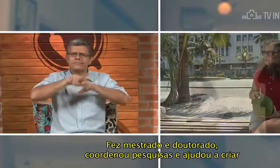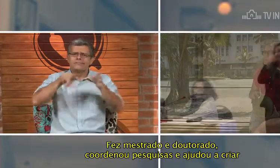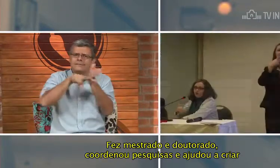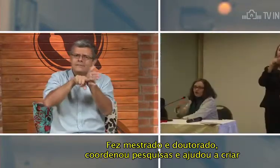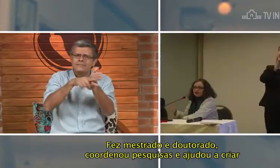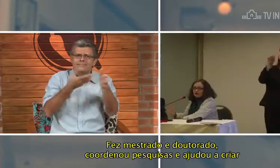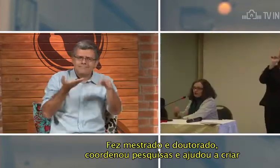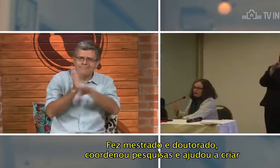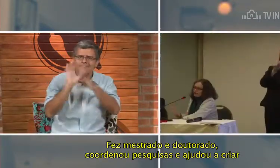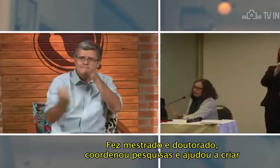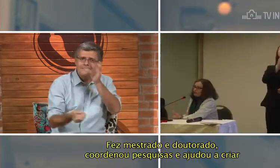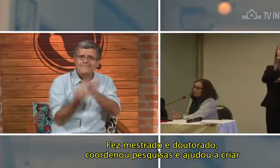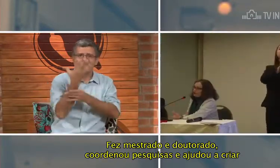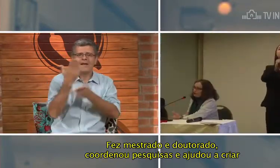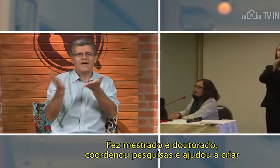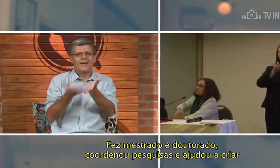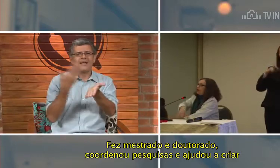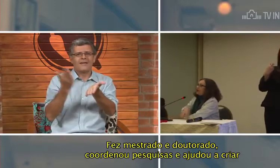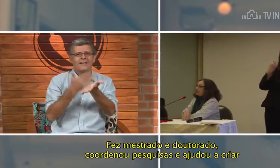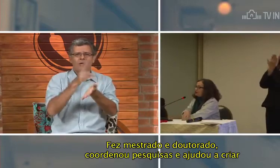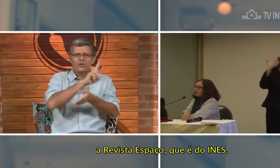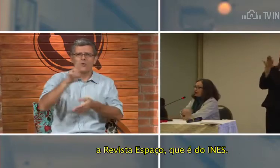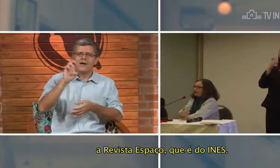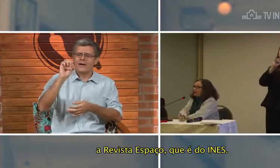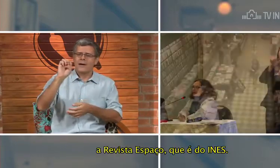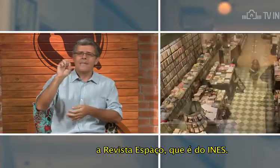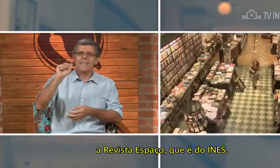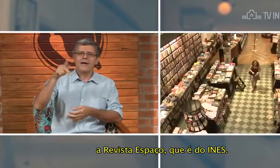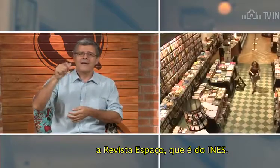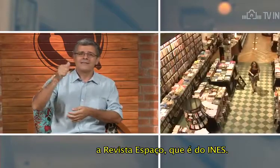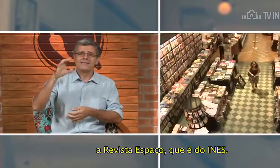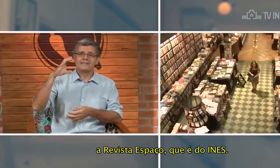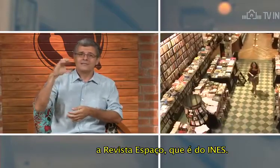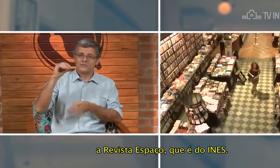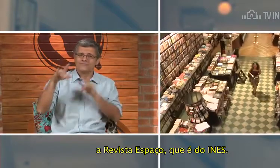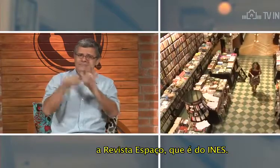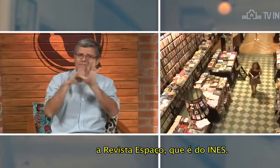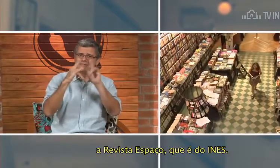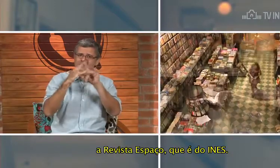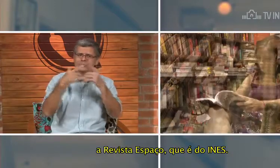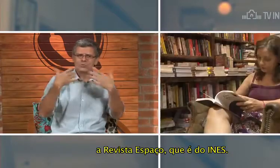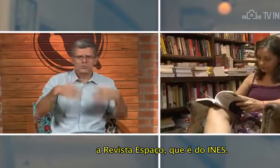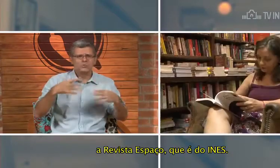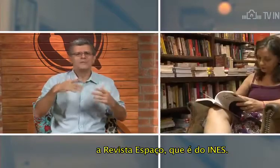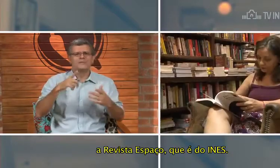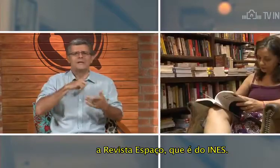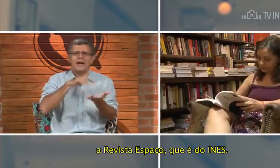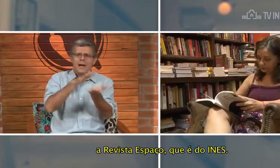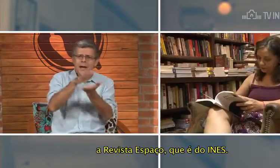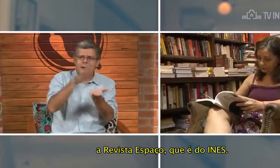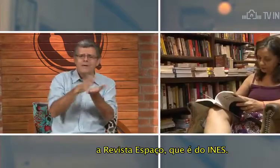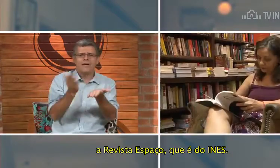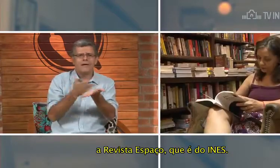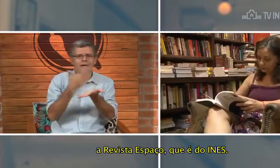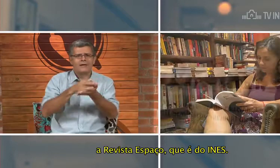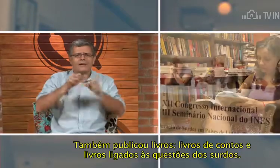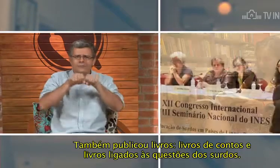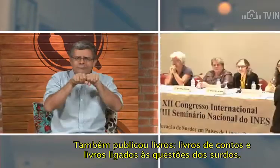Coordenou pesquisas e ajudou a criar a revista Espaço, que é do Ines. Também